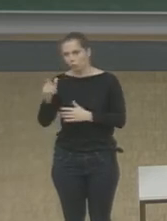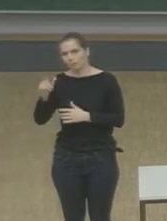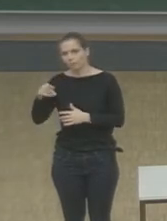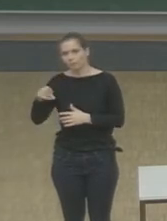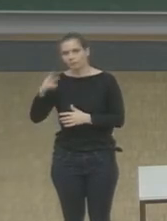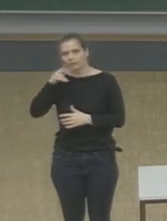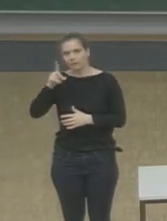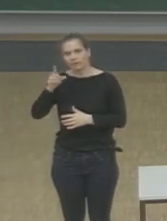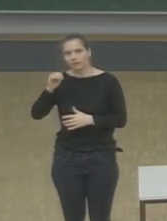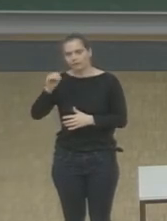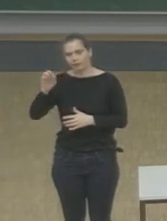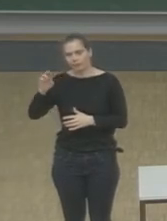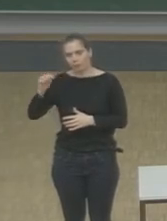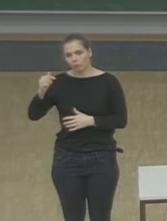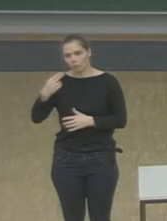hat?